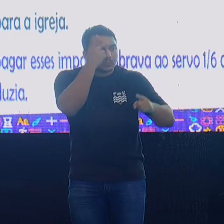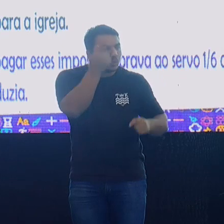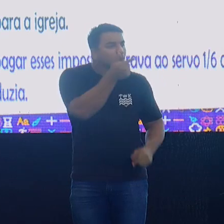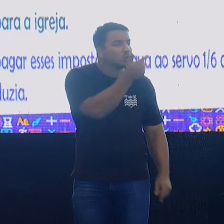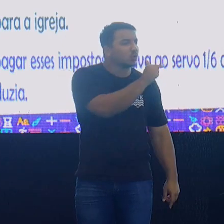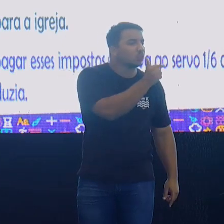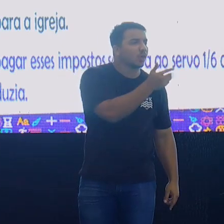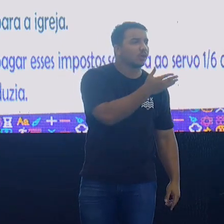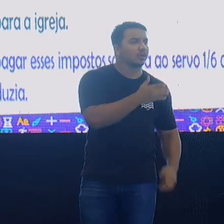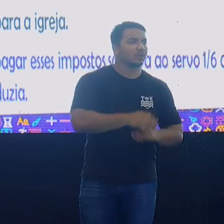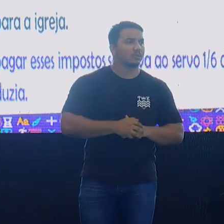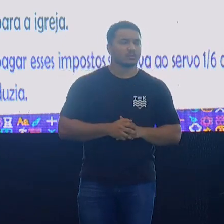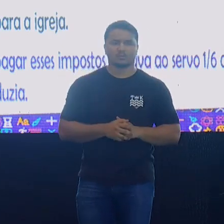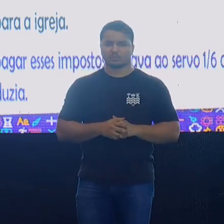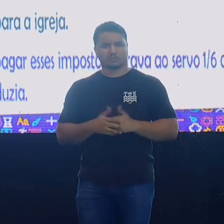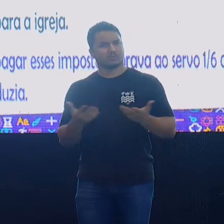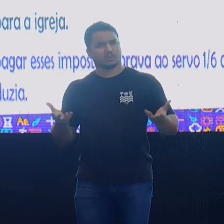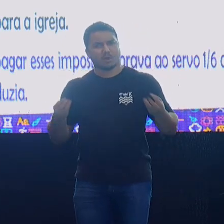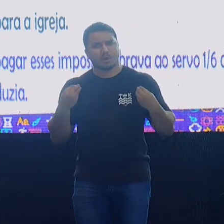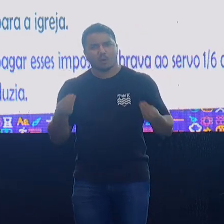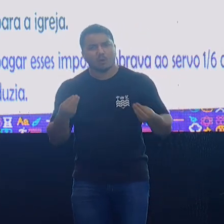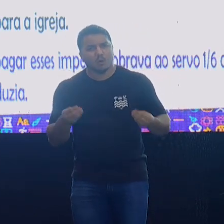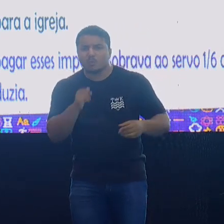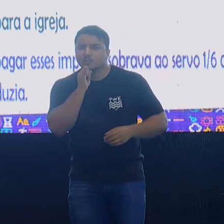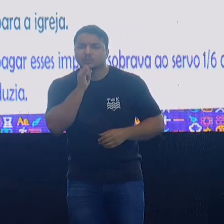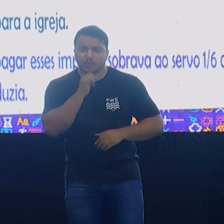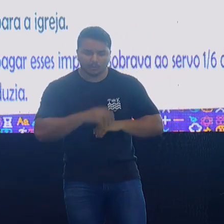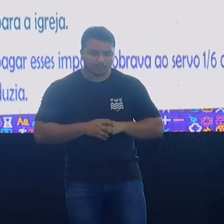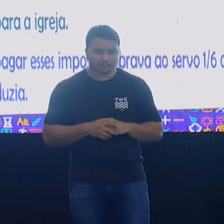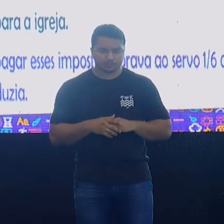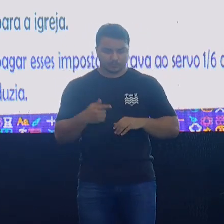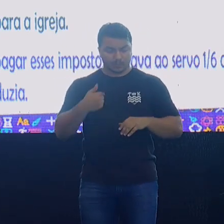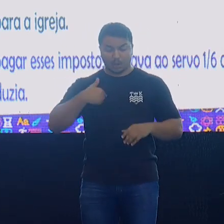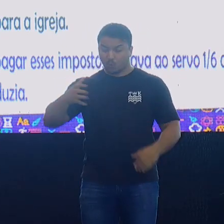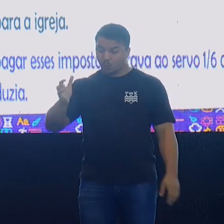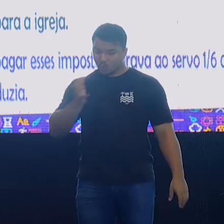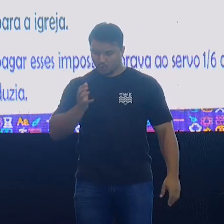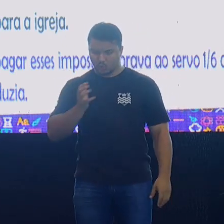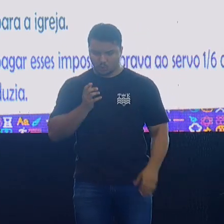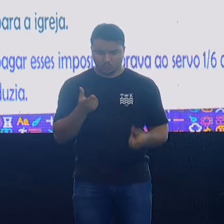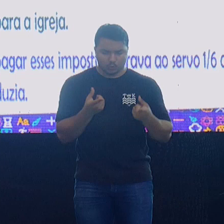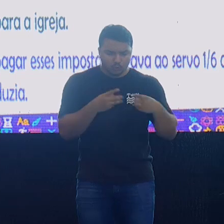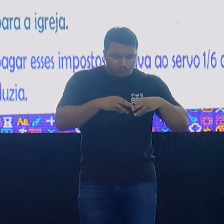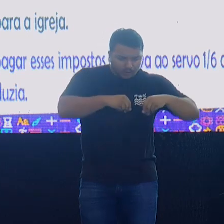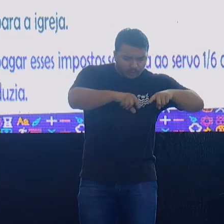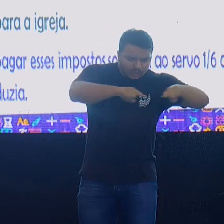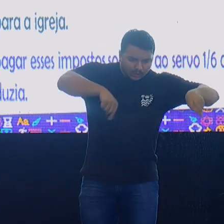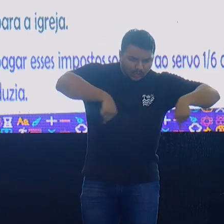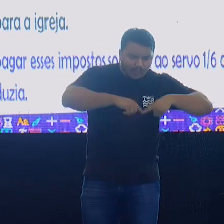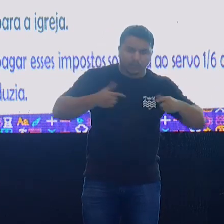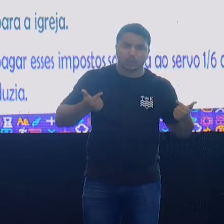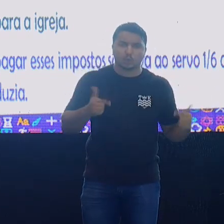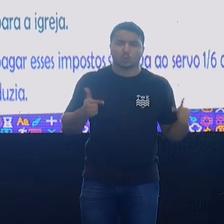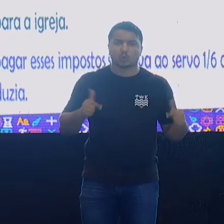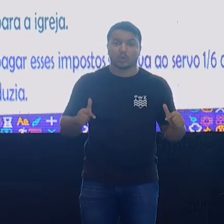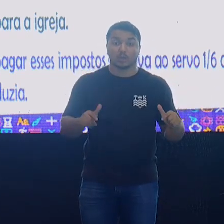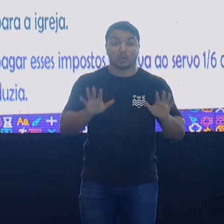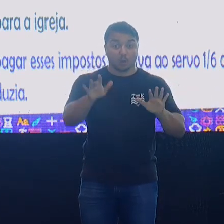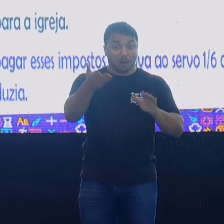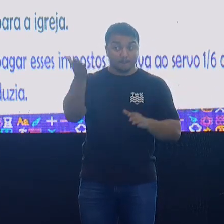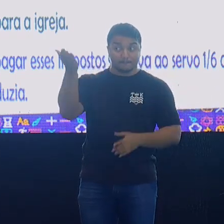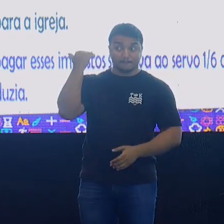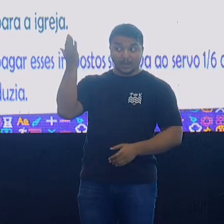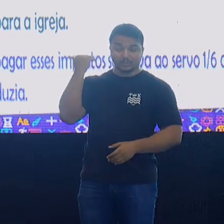Ei, professor, como é possível um nobre não possuir terras? Na